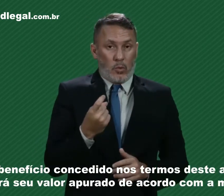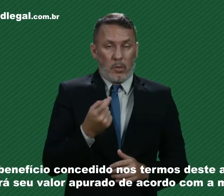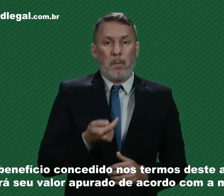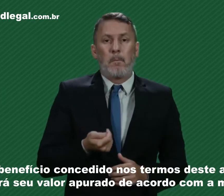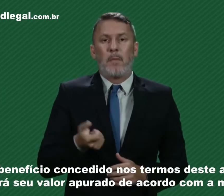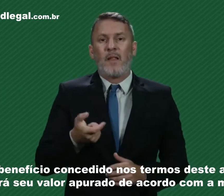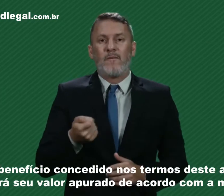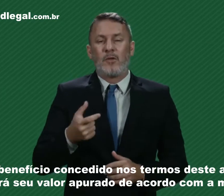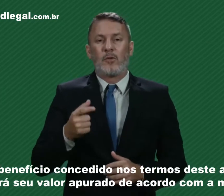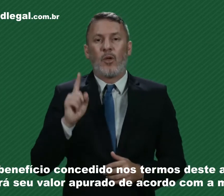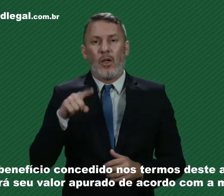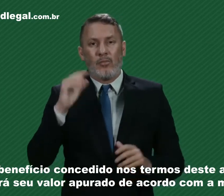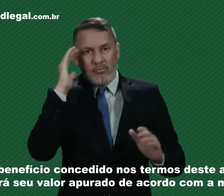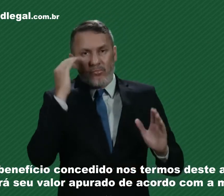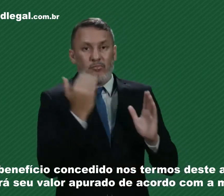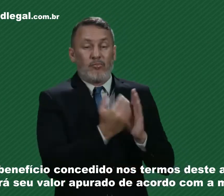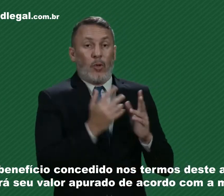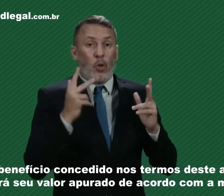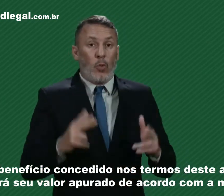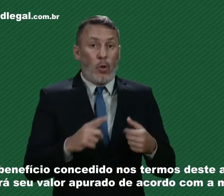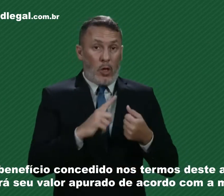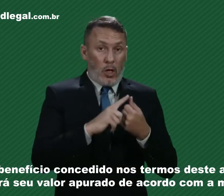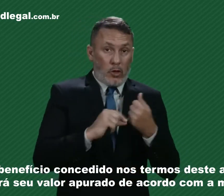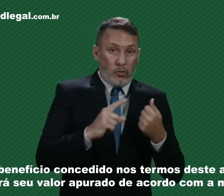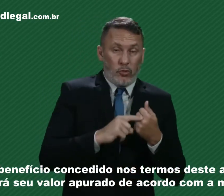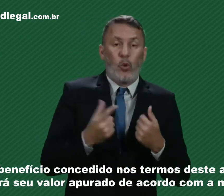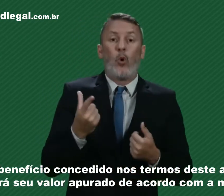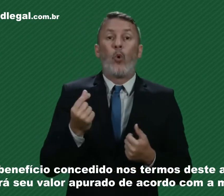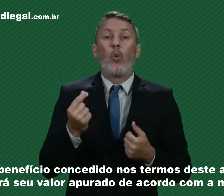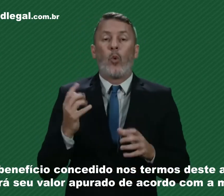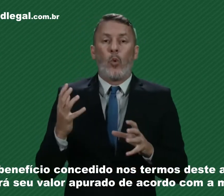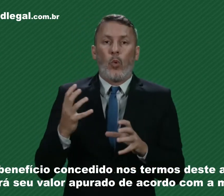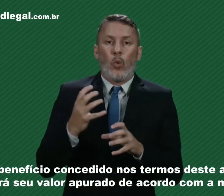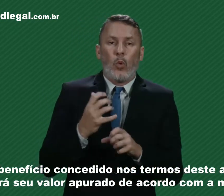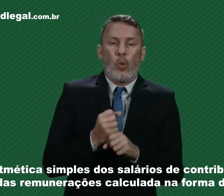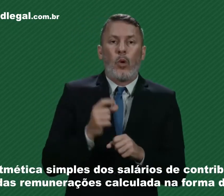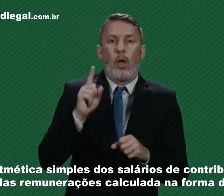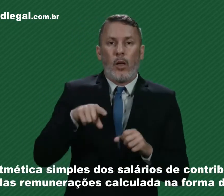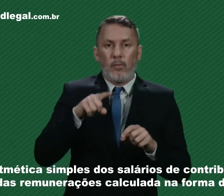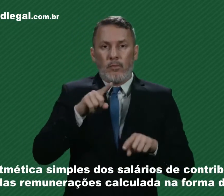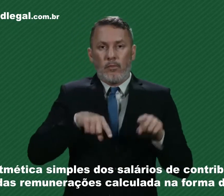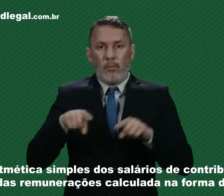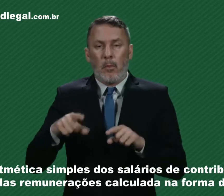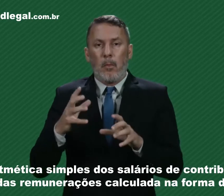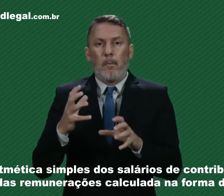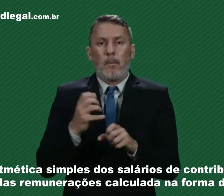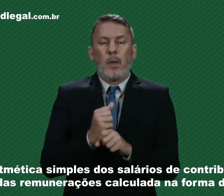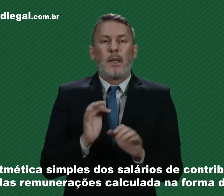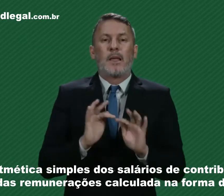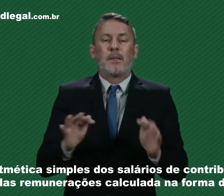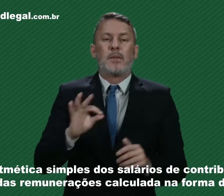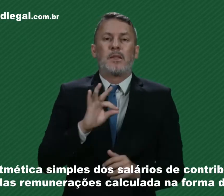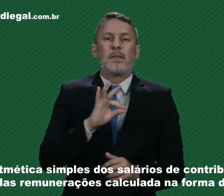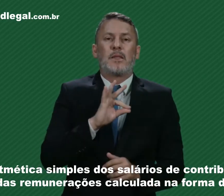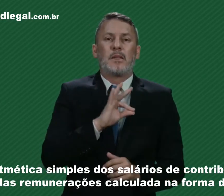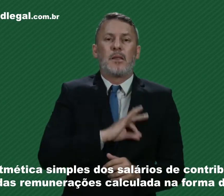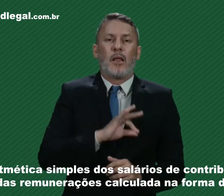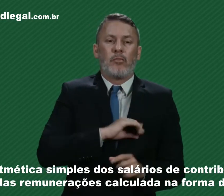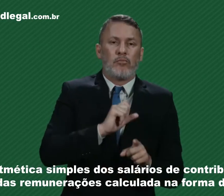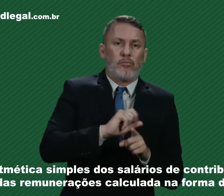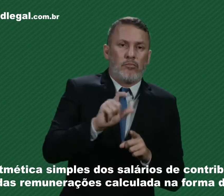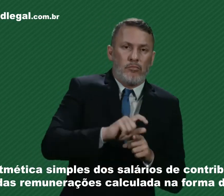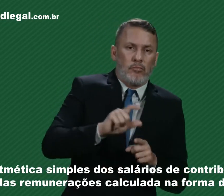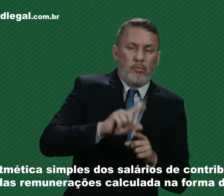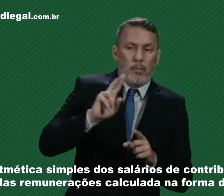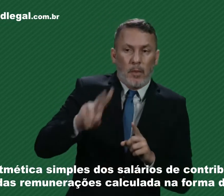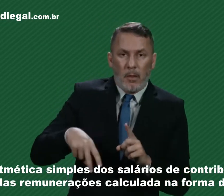benefício concedido nos termos deste artigo terá seu valor apurado de acordo com a média aritmética simples dos salários de contribuição e